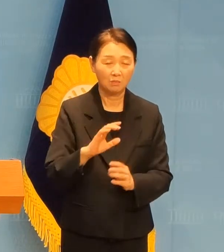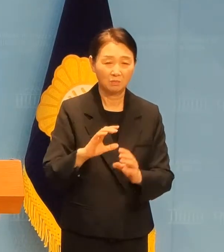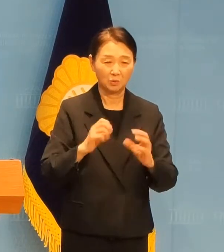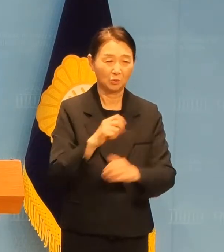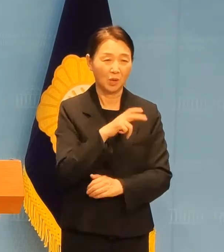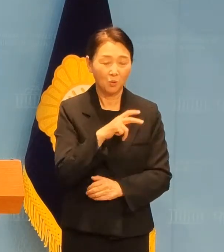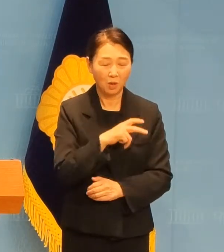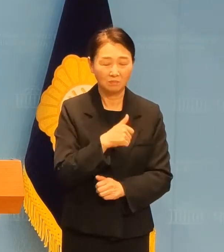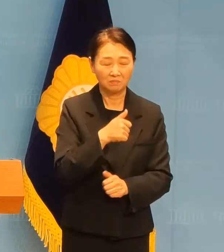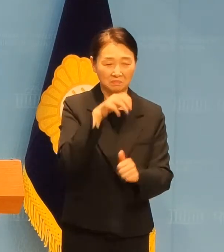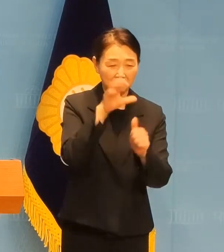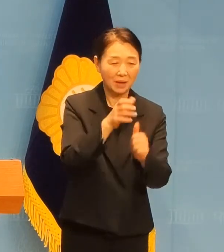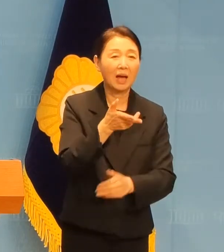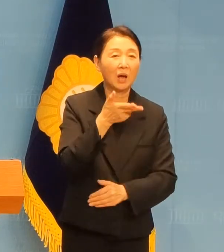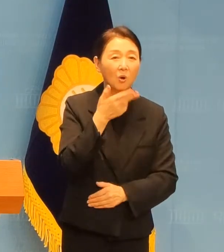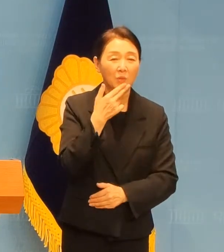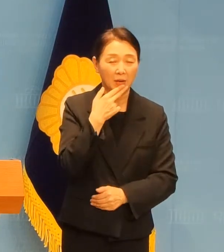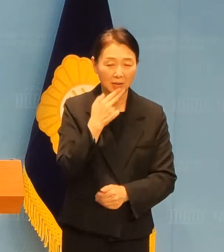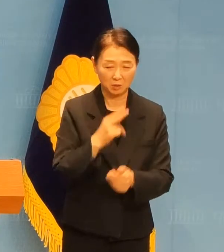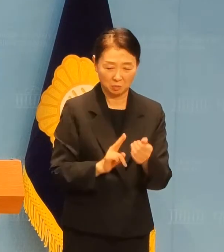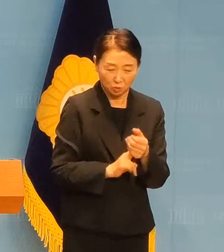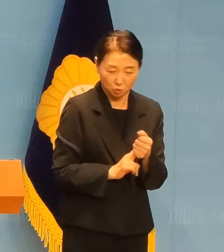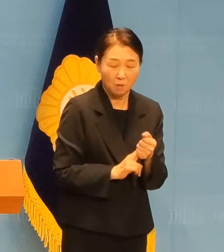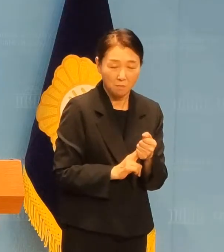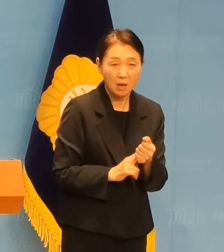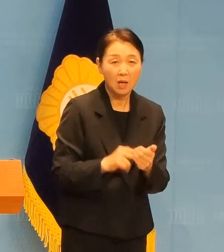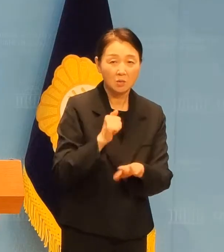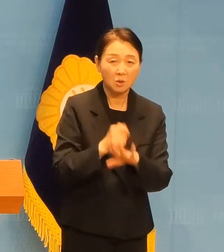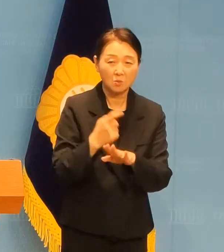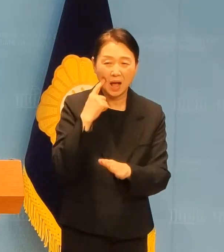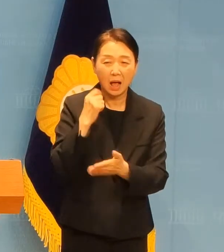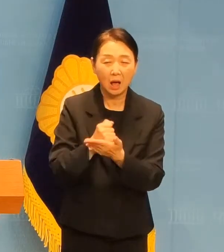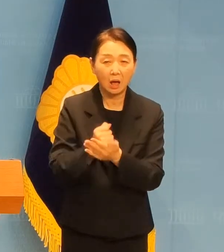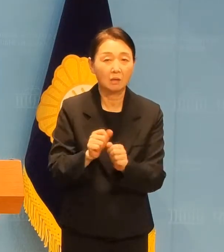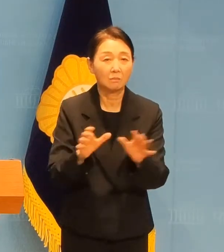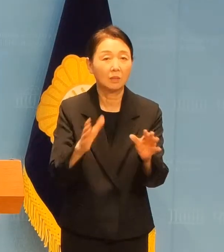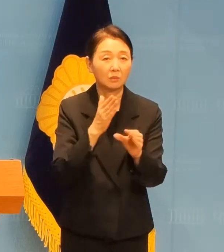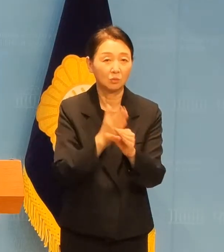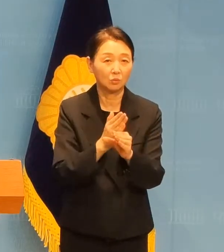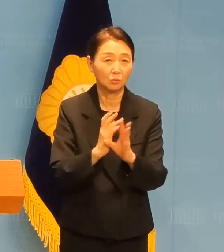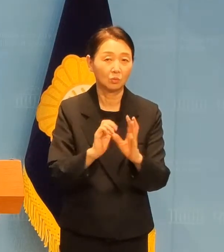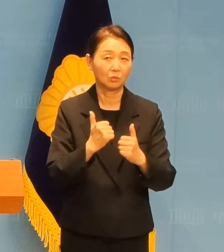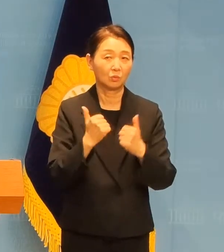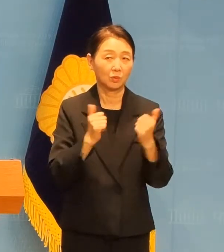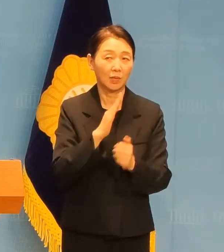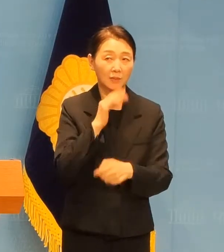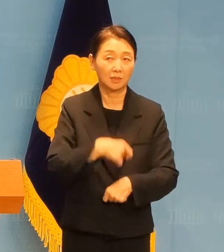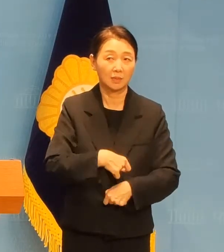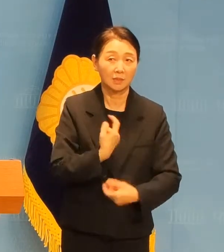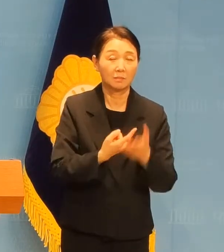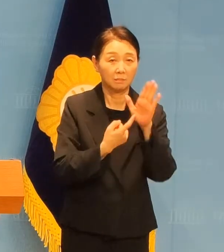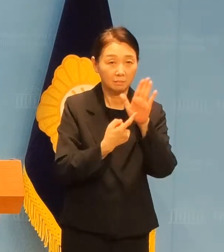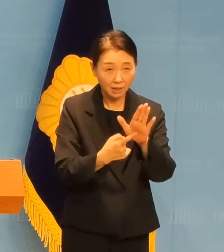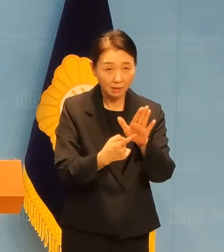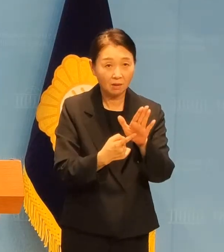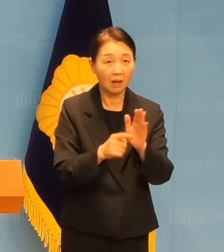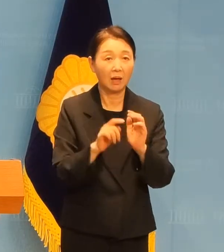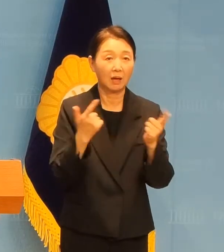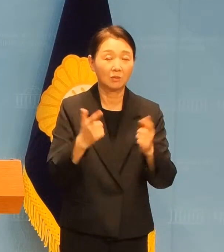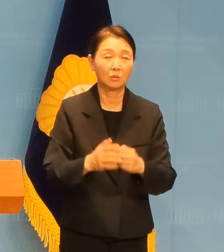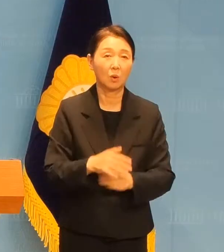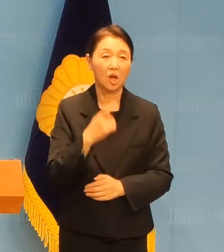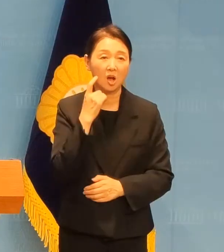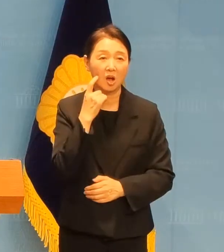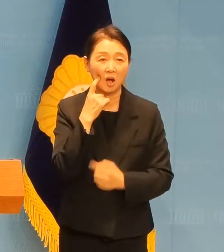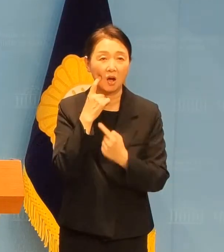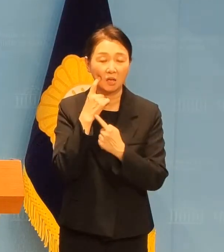숨으며 허위와 날조를 퍼뜨린다는 점입니다. 국회가 진실을 밝히는 장이 아니라